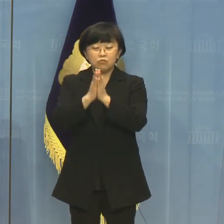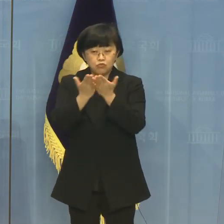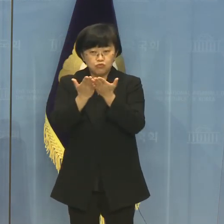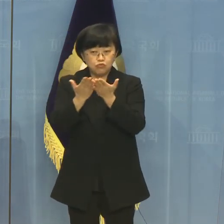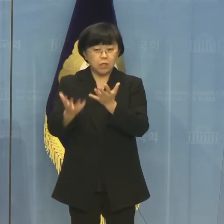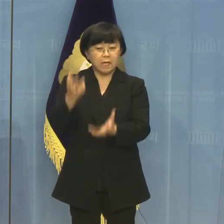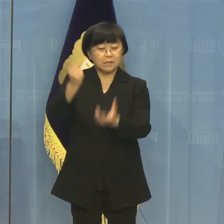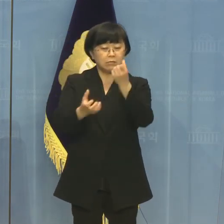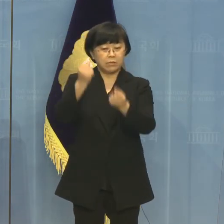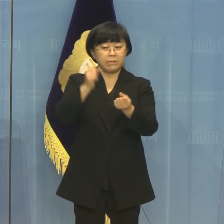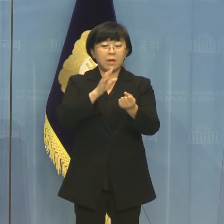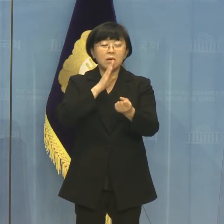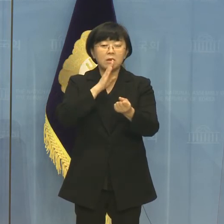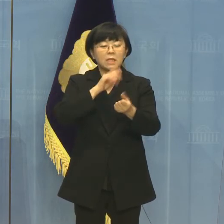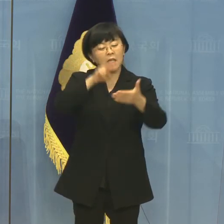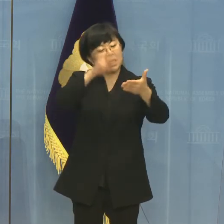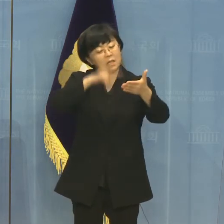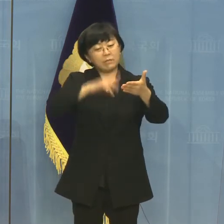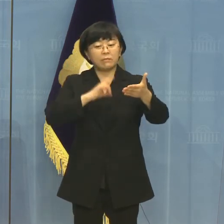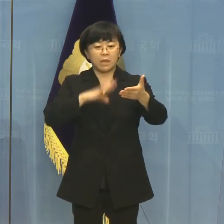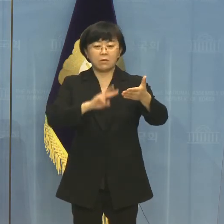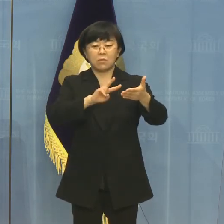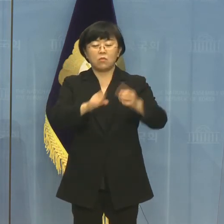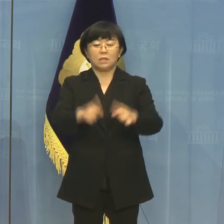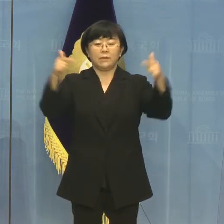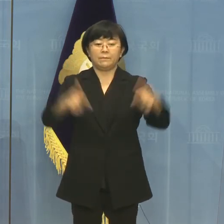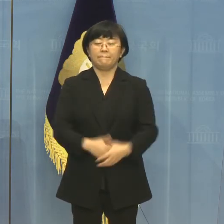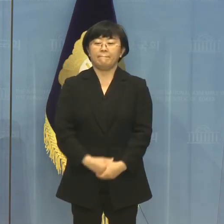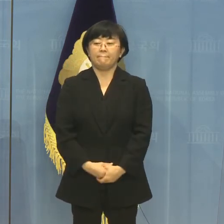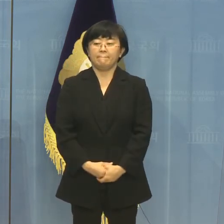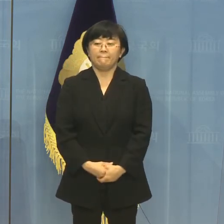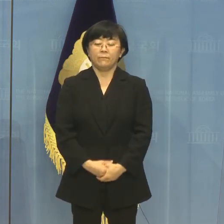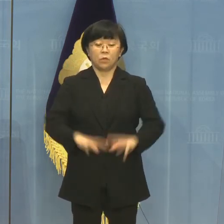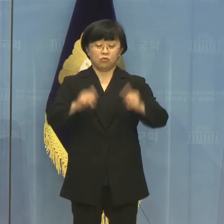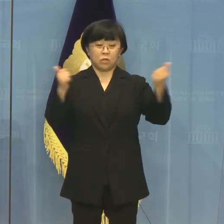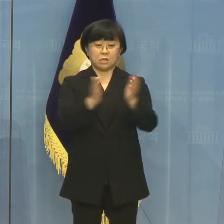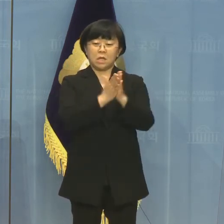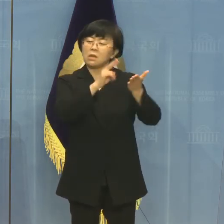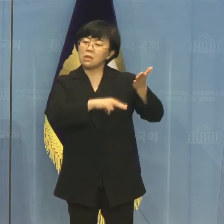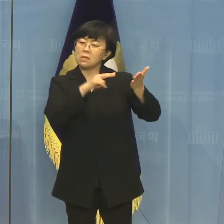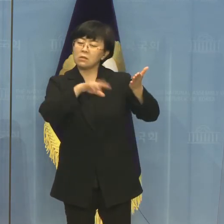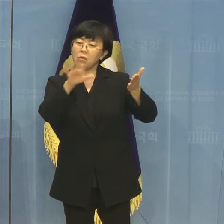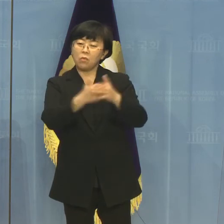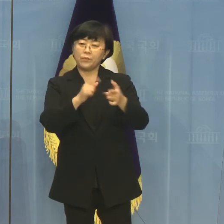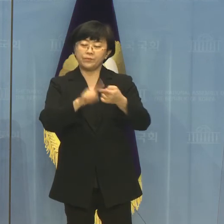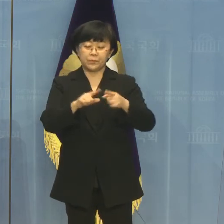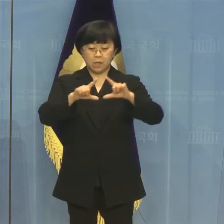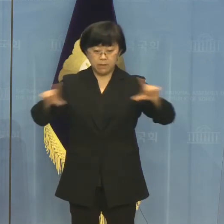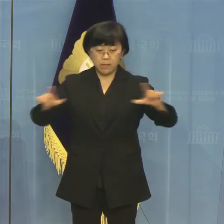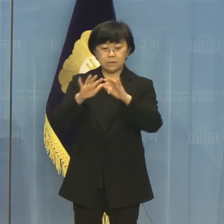소장형 전자책에서 구독형 전자책으로 확대합니다. 국회 도서관 장기 열람증을 소지한